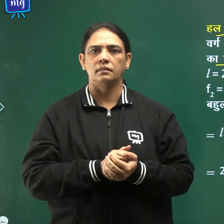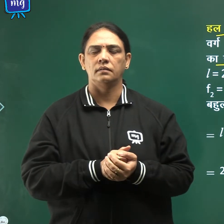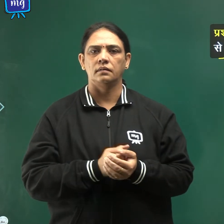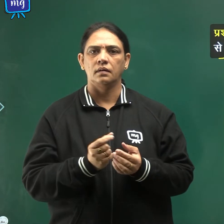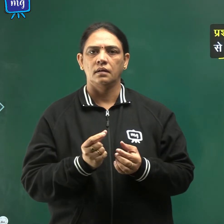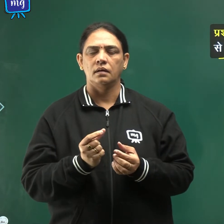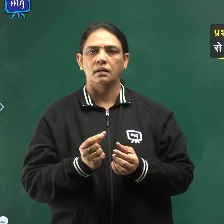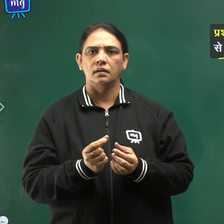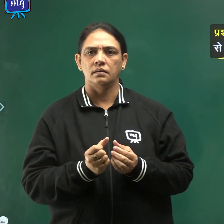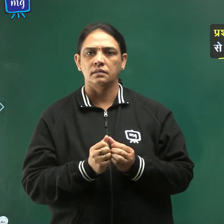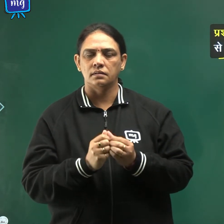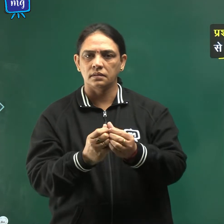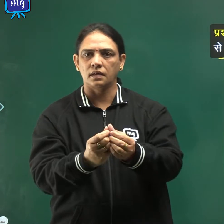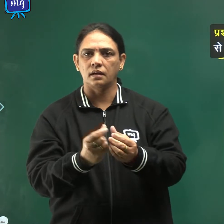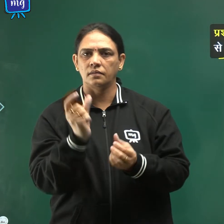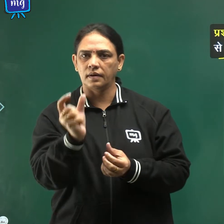संगत वर्ग